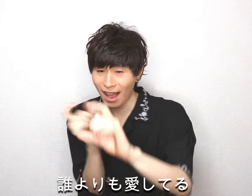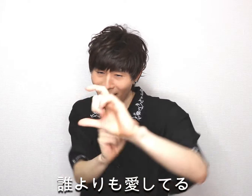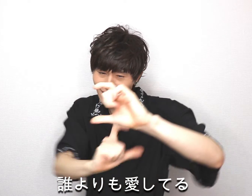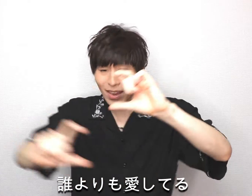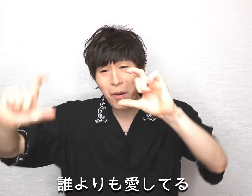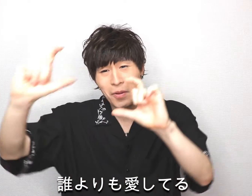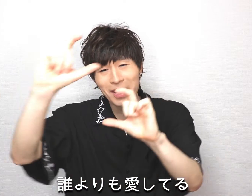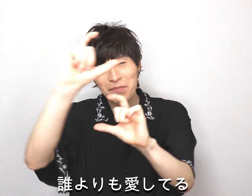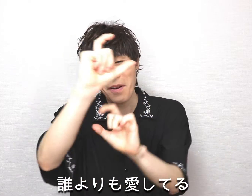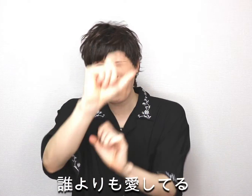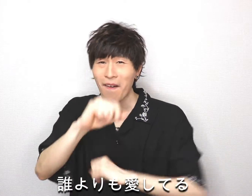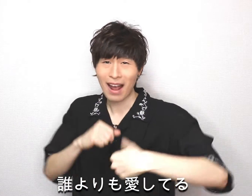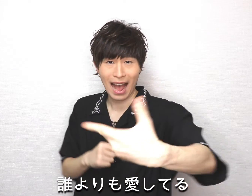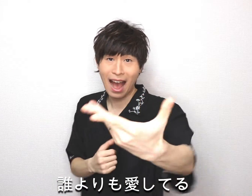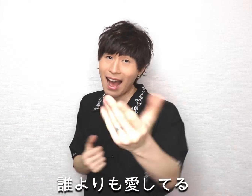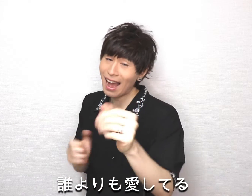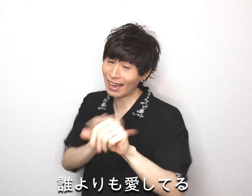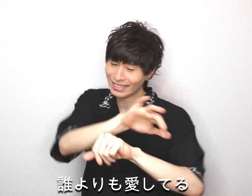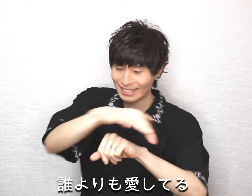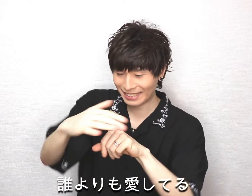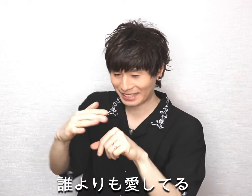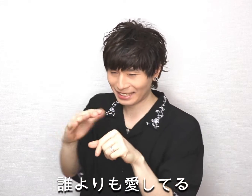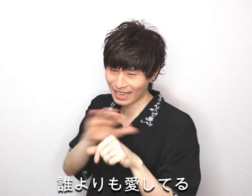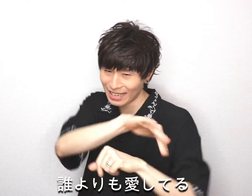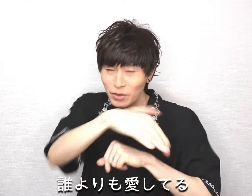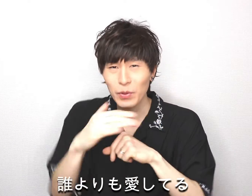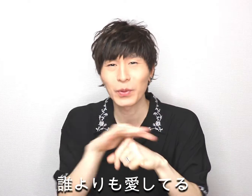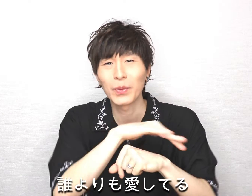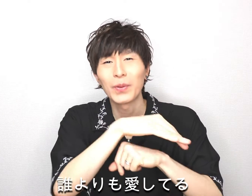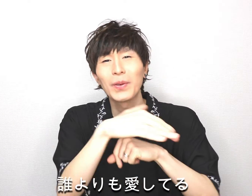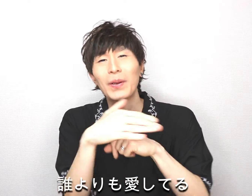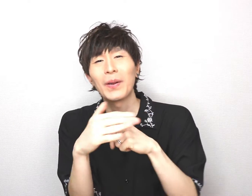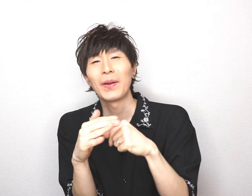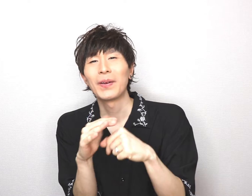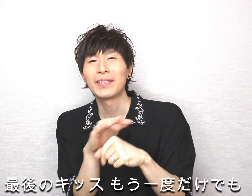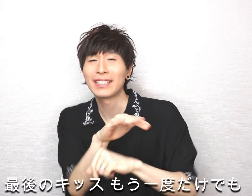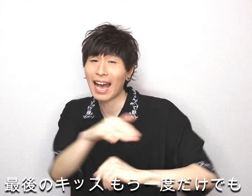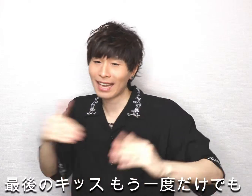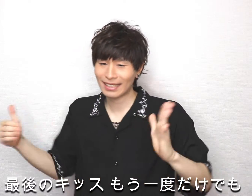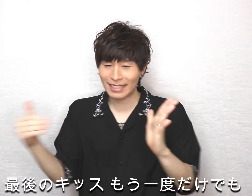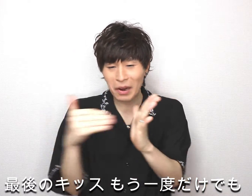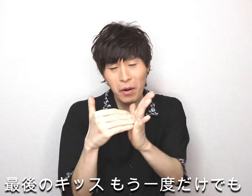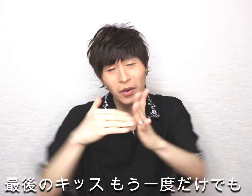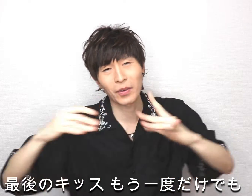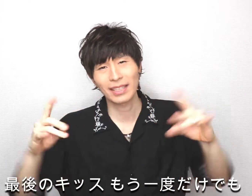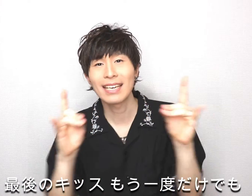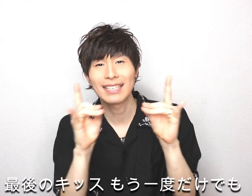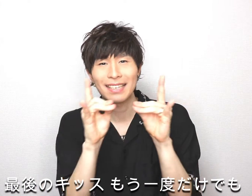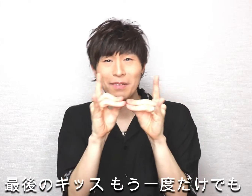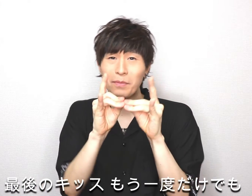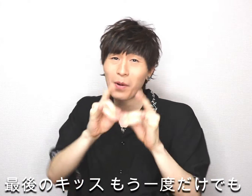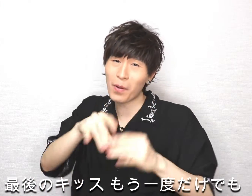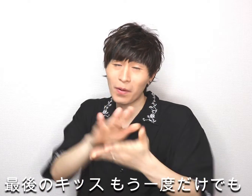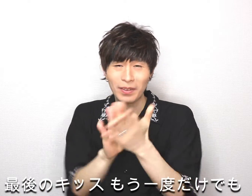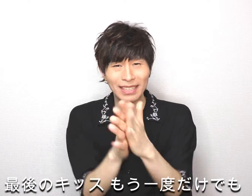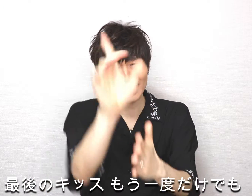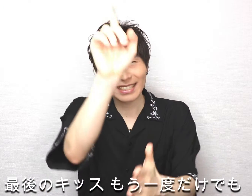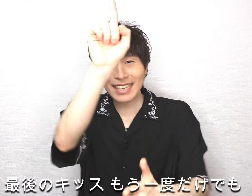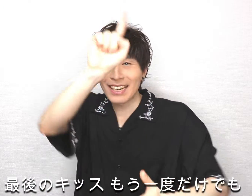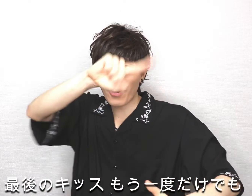誰よりも愛してる最後のキス、もう一度